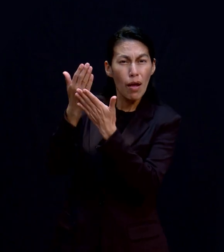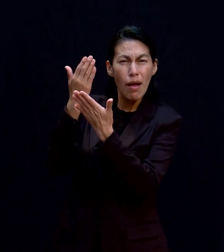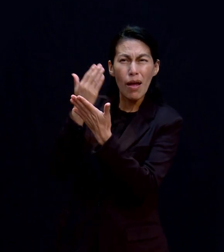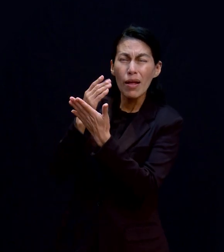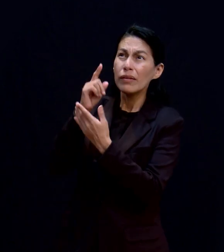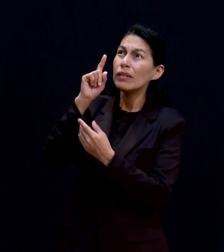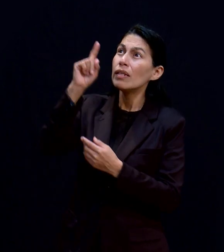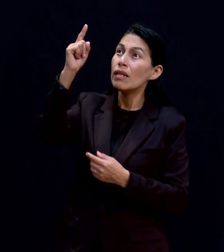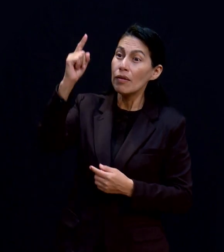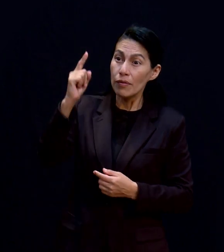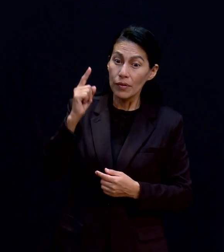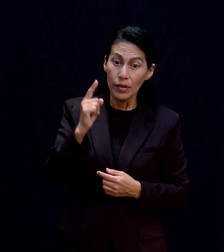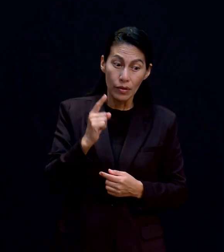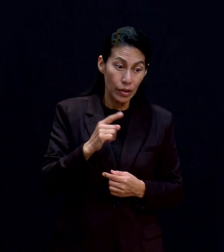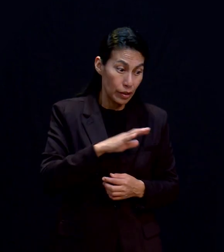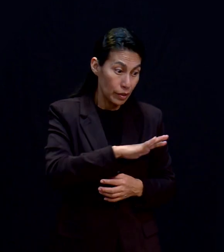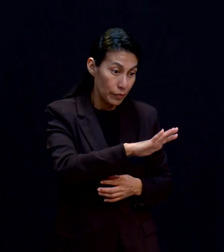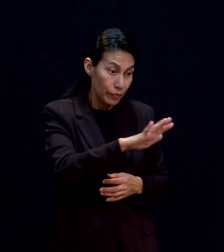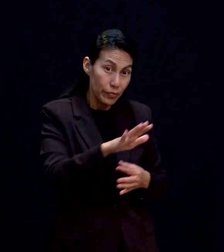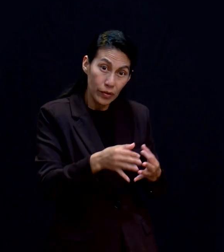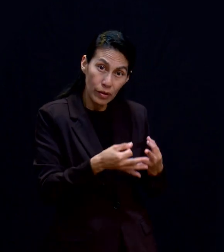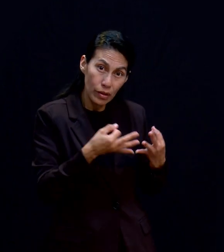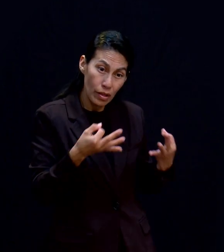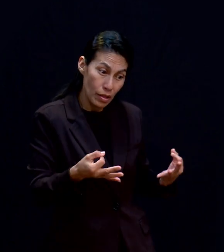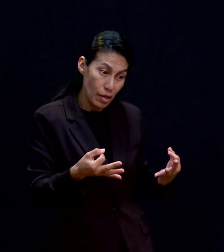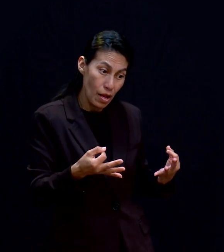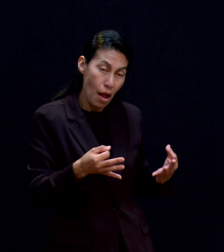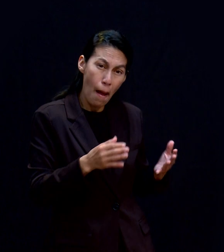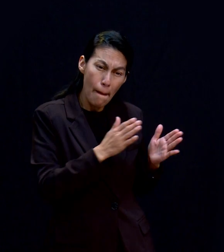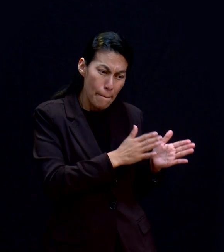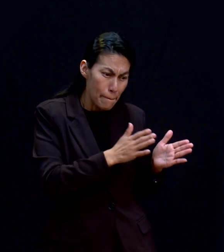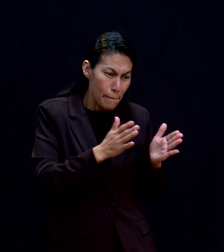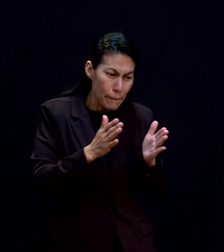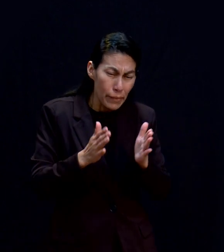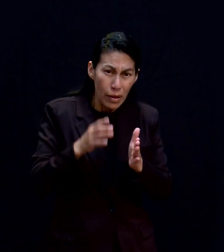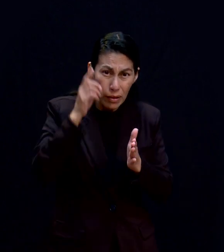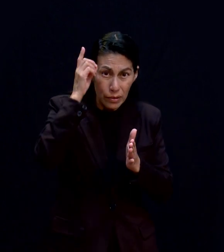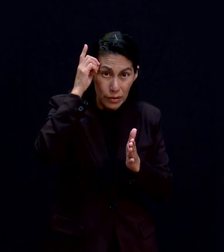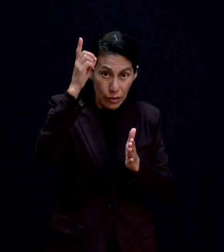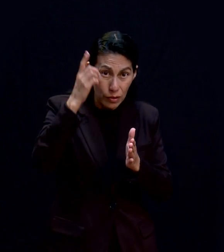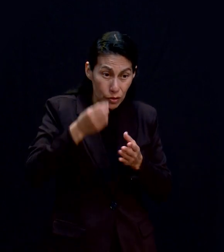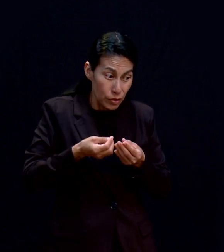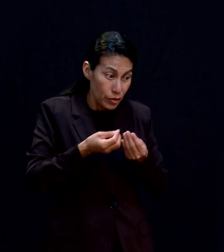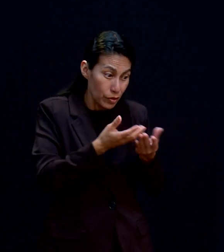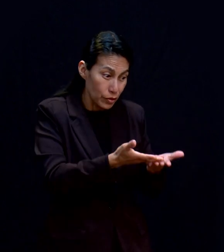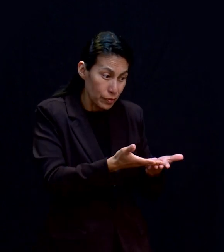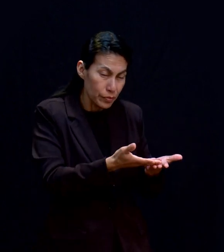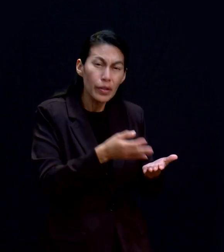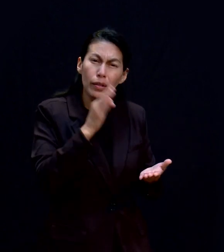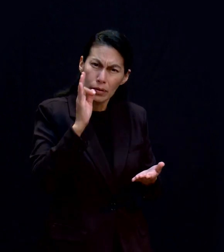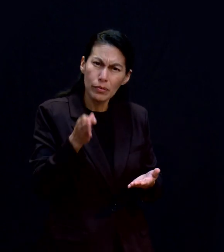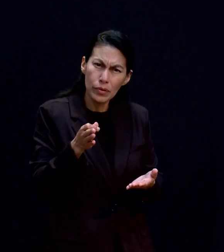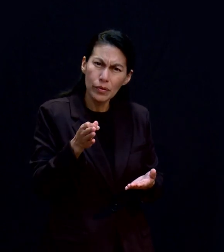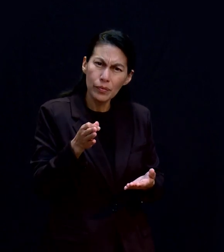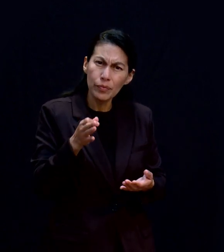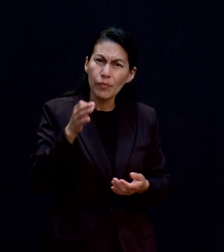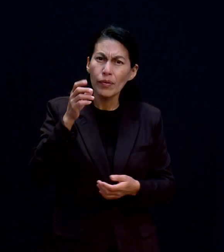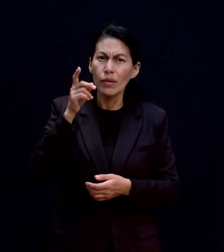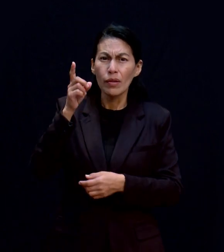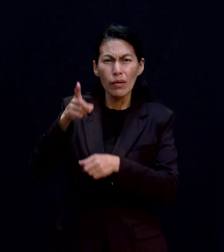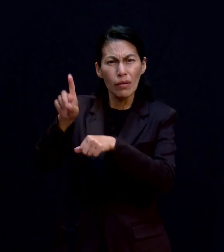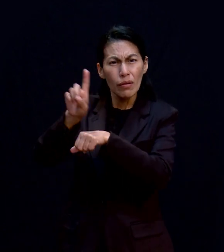terrenal no se trazó planes personales acepto los planes de dios para él y día tras día el